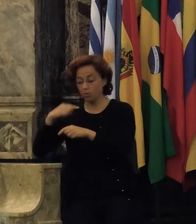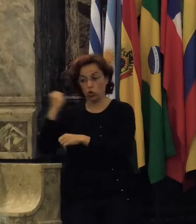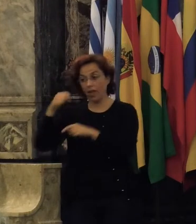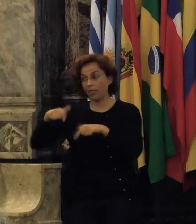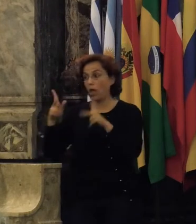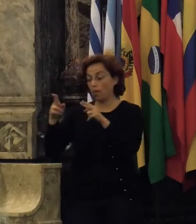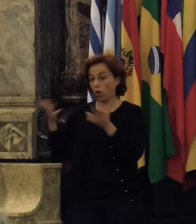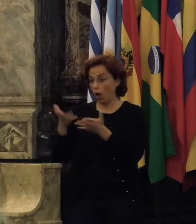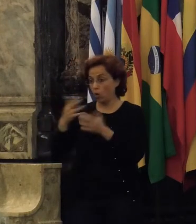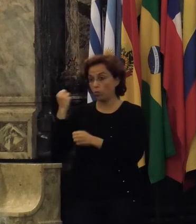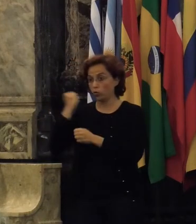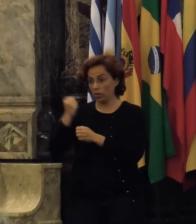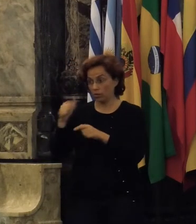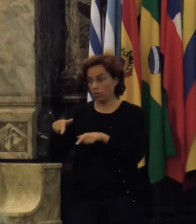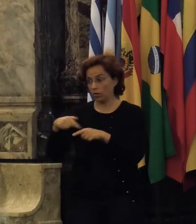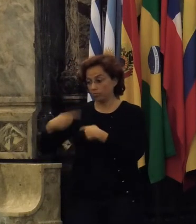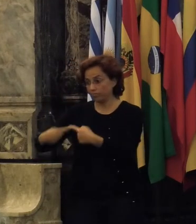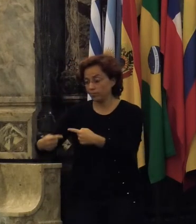de habilitante?